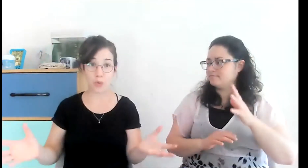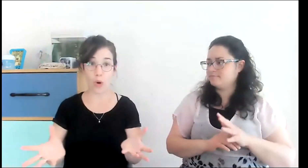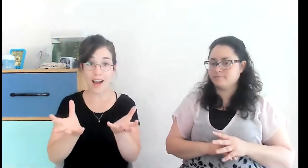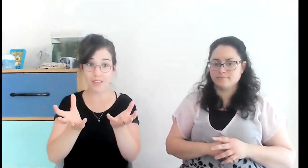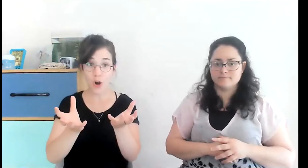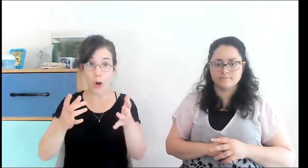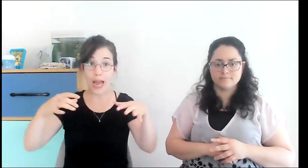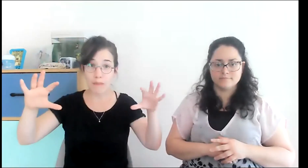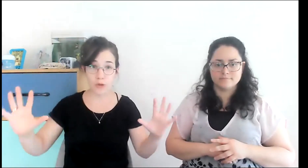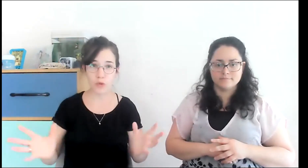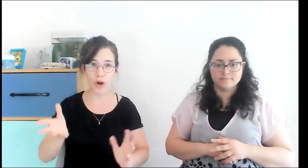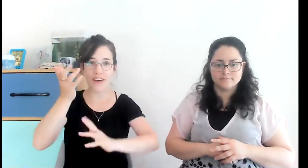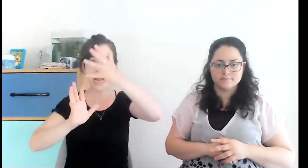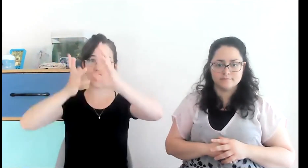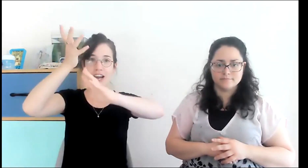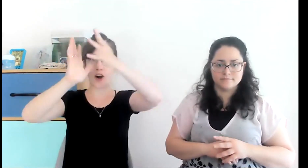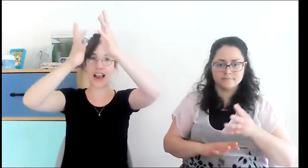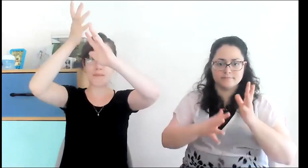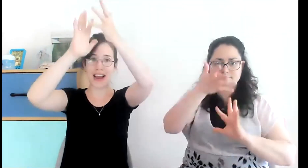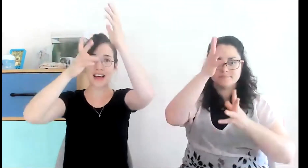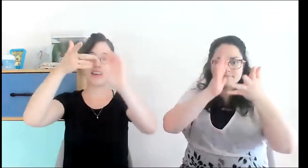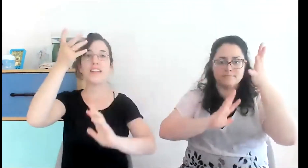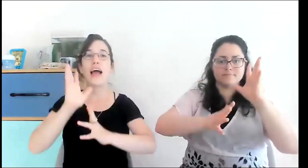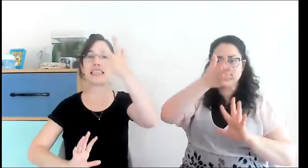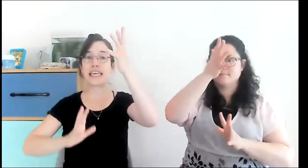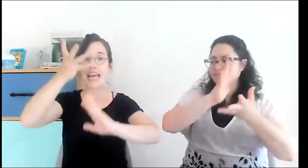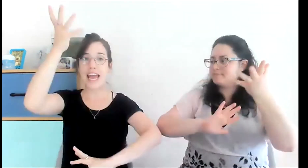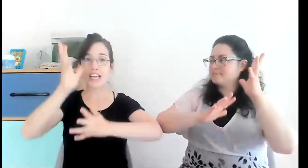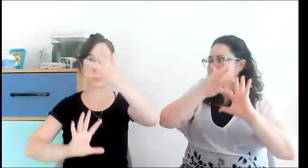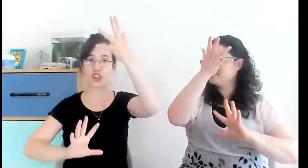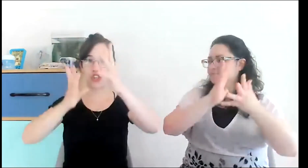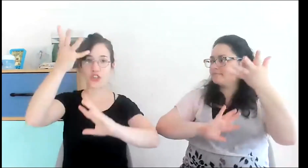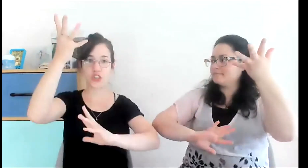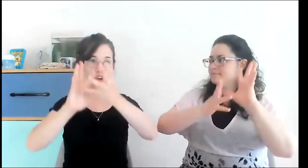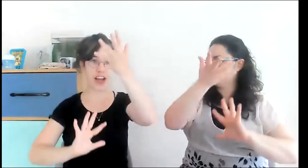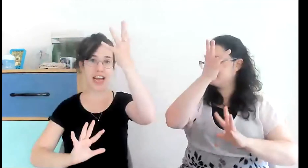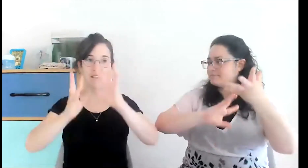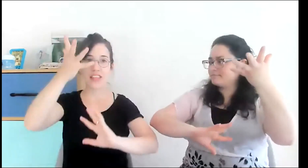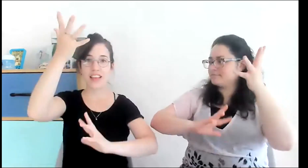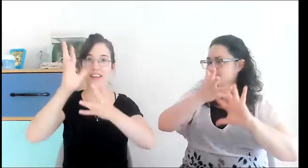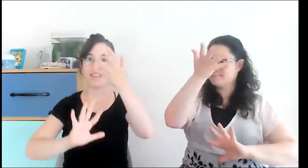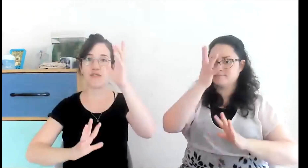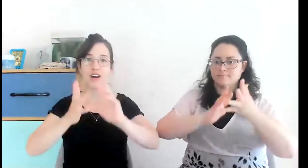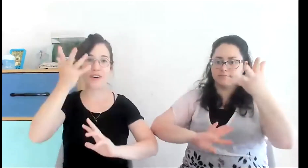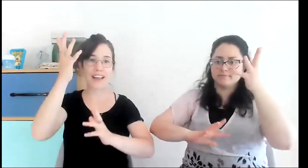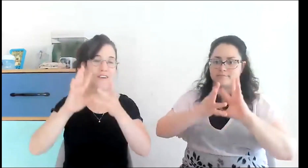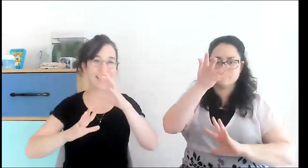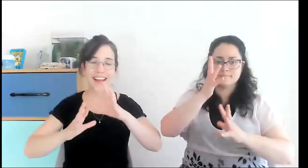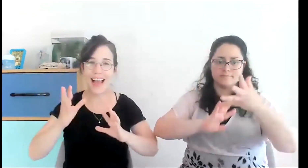מדורה, אוקיי? ממש מדורה והאש ככה עולה למעלה. אז אש, אוקיי? וואו, איך אני רואה את הידיים